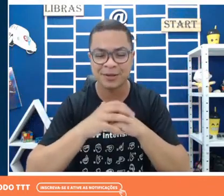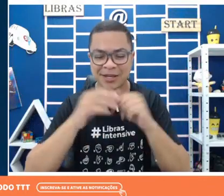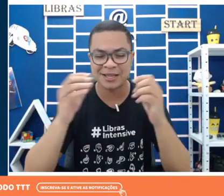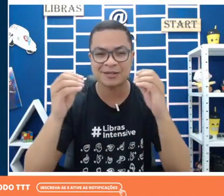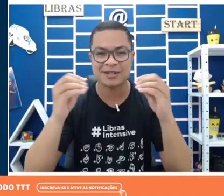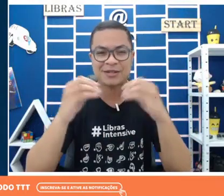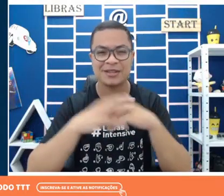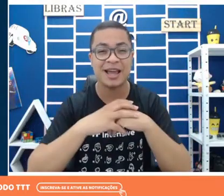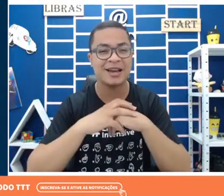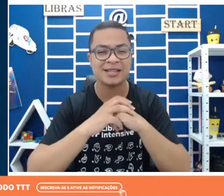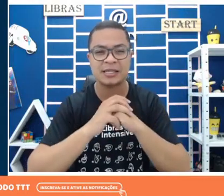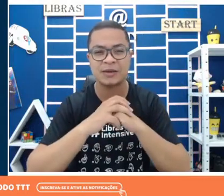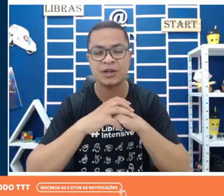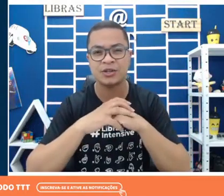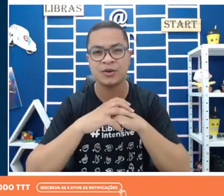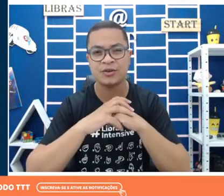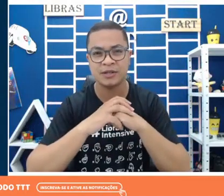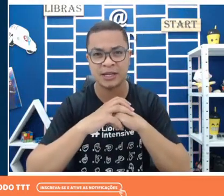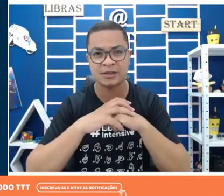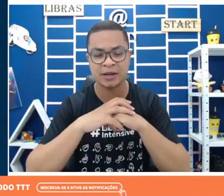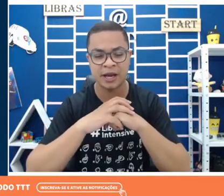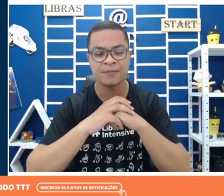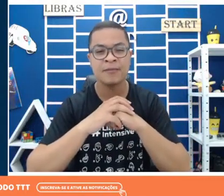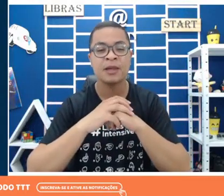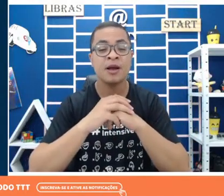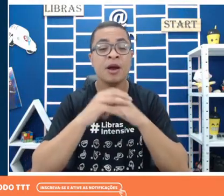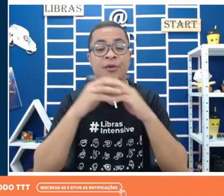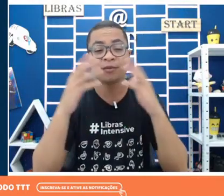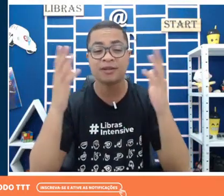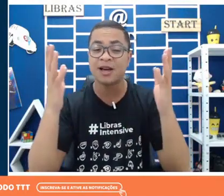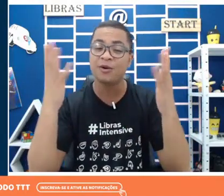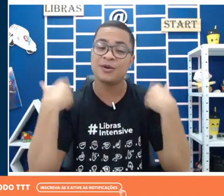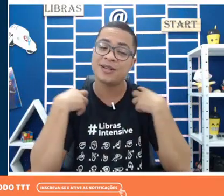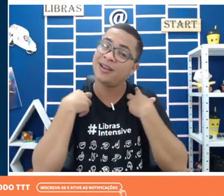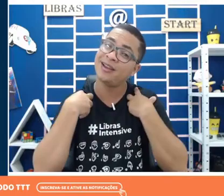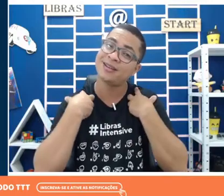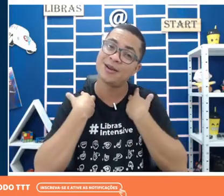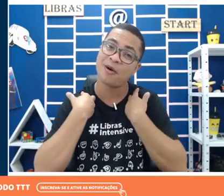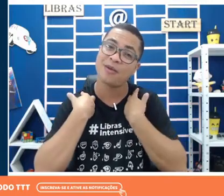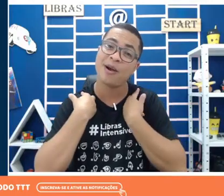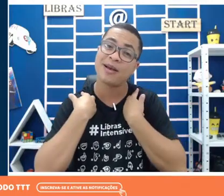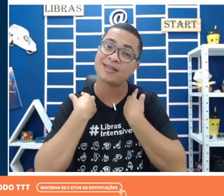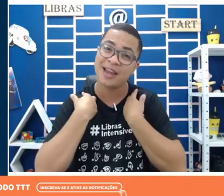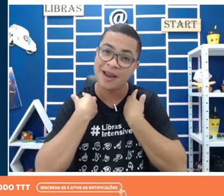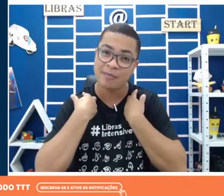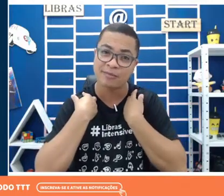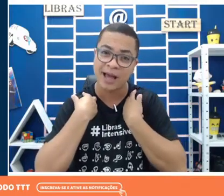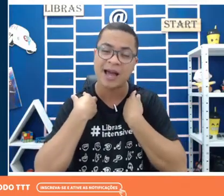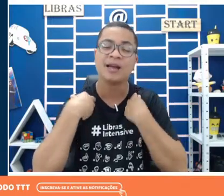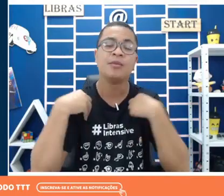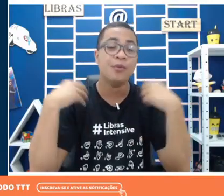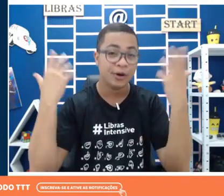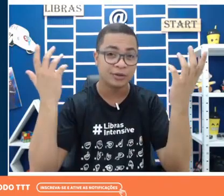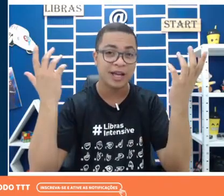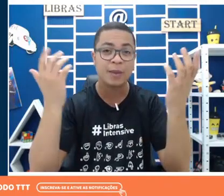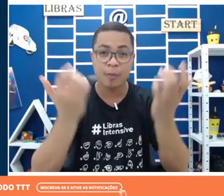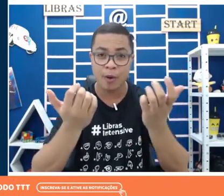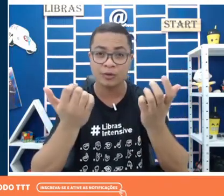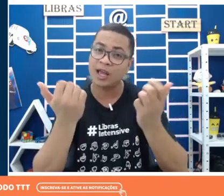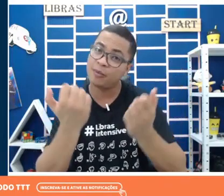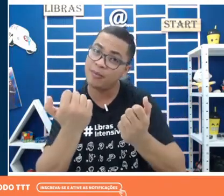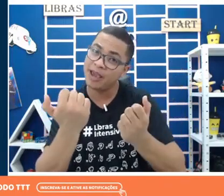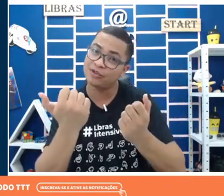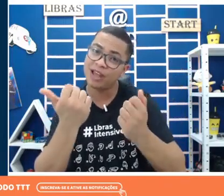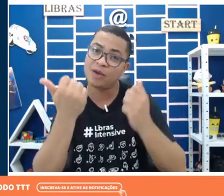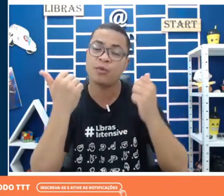tá? Tenho certeza que vocês vão ter realização aí de sonhos de vocês, ok? Para os meus alunos aí que estão comigo há mais tempo, tá? Muito tempo,